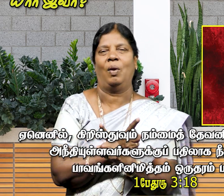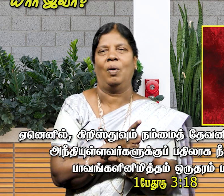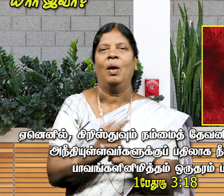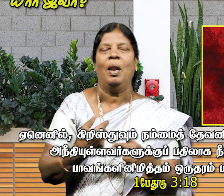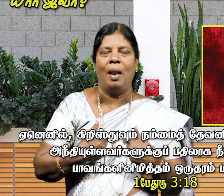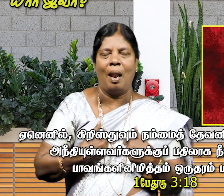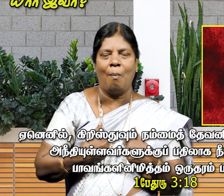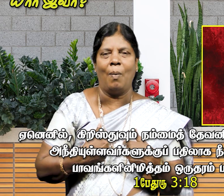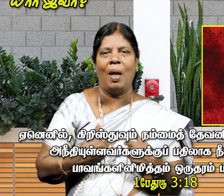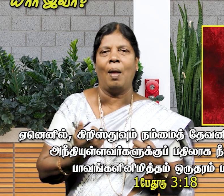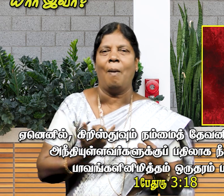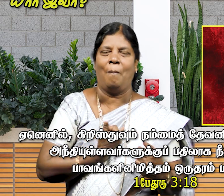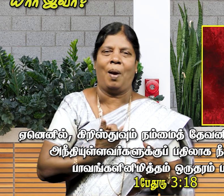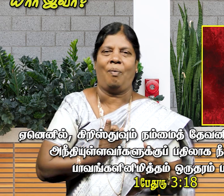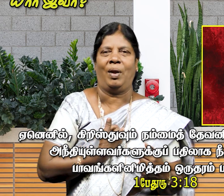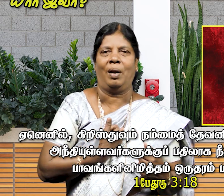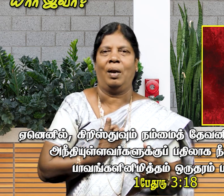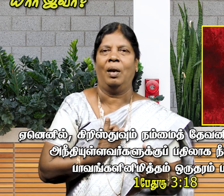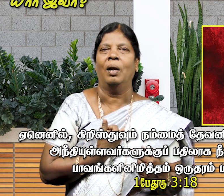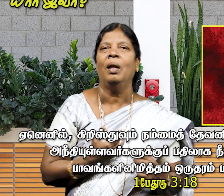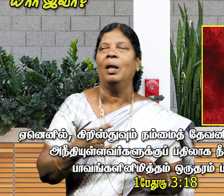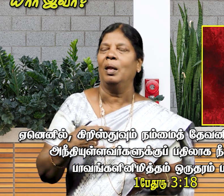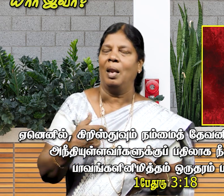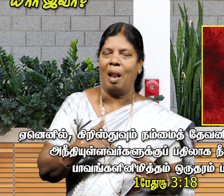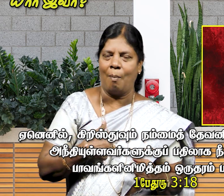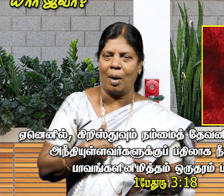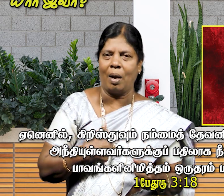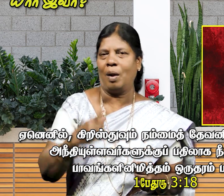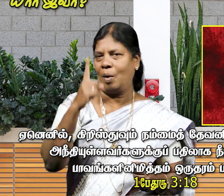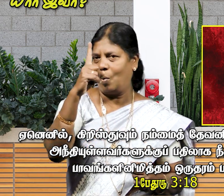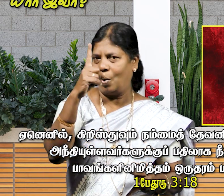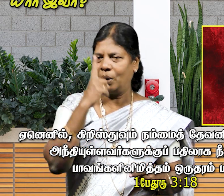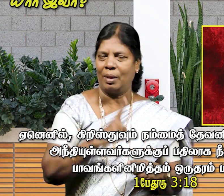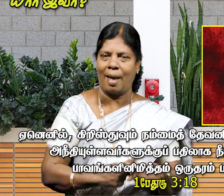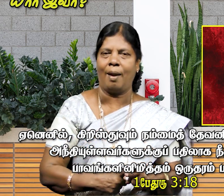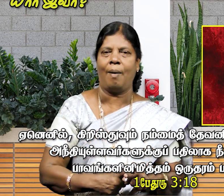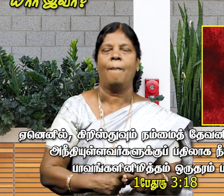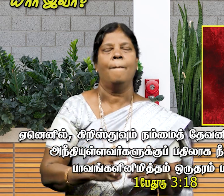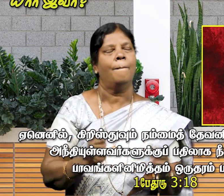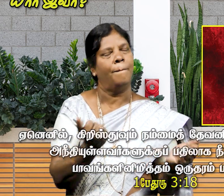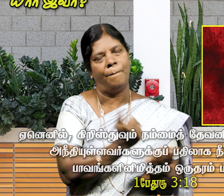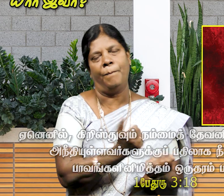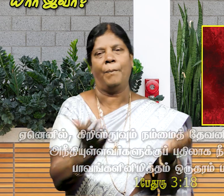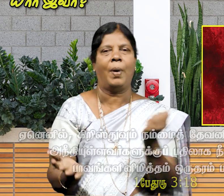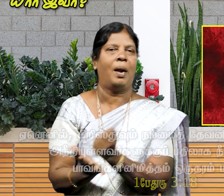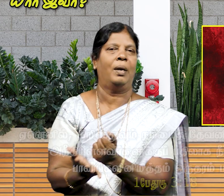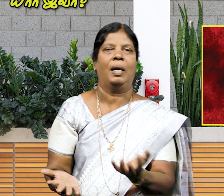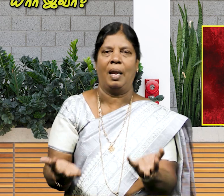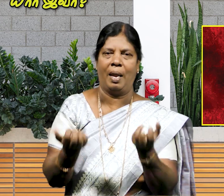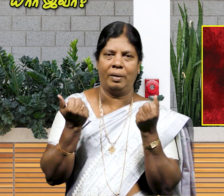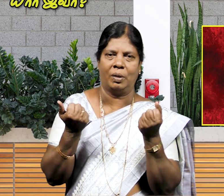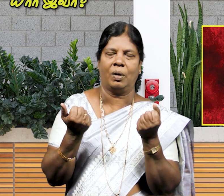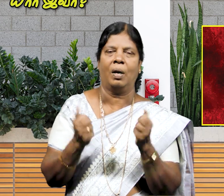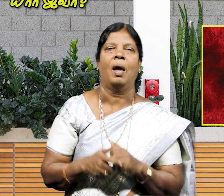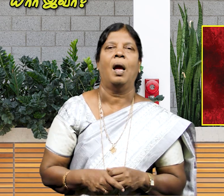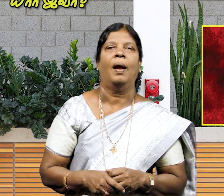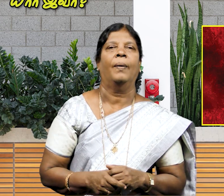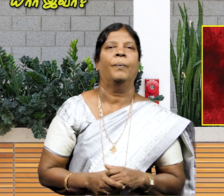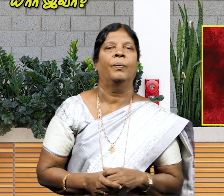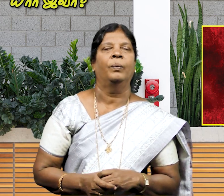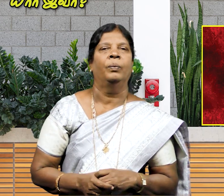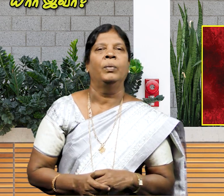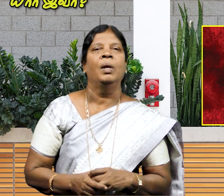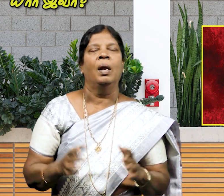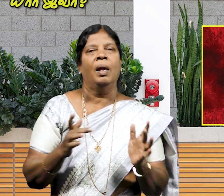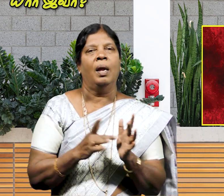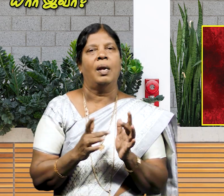பாவம் இல்லாதவர், நாம் பாவம் செய்தவர்கள் பாவிகள். நமக்காக ஒரு தரம் அவர் பாடுபட்டாராம். அந்த பாடு என்ன